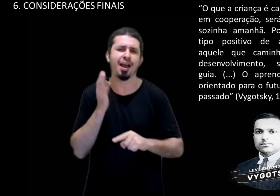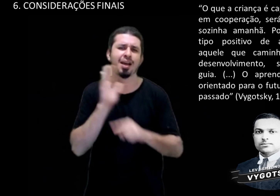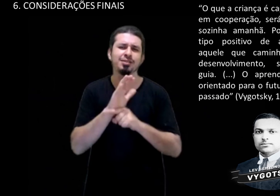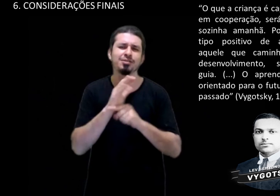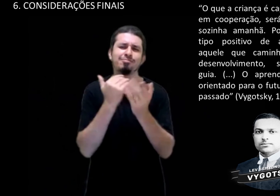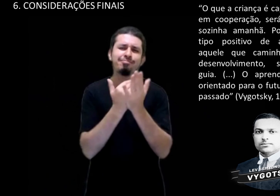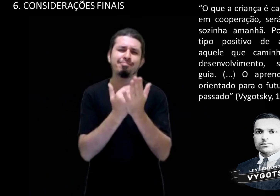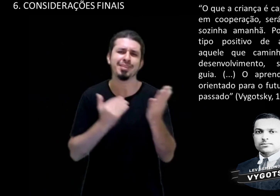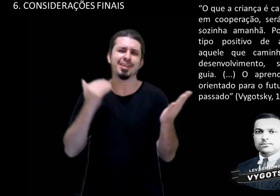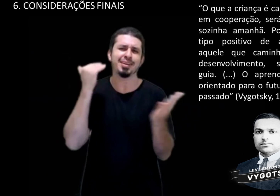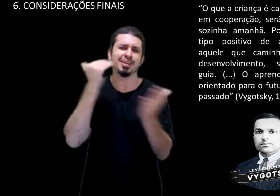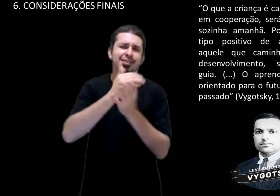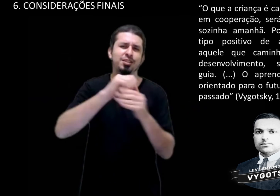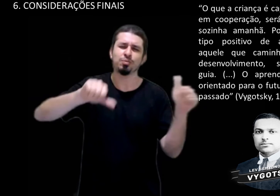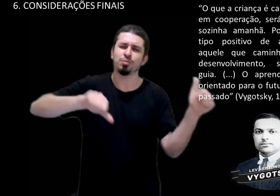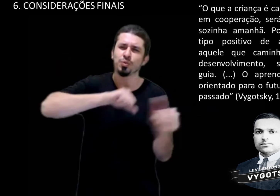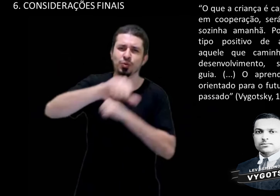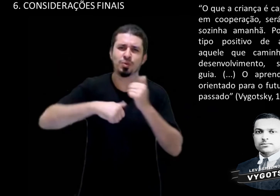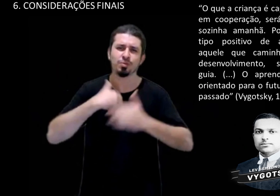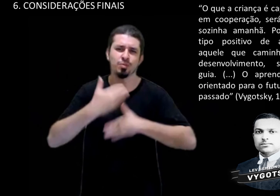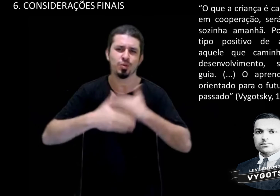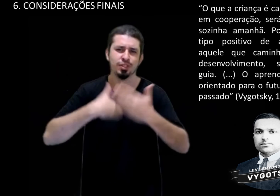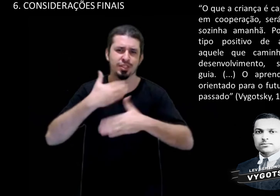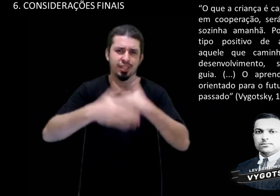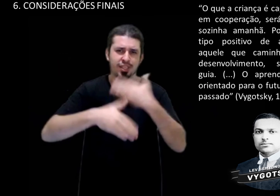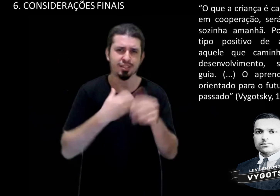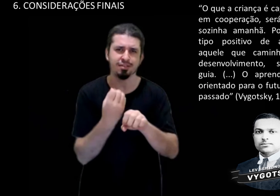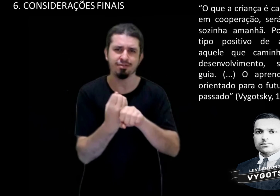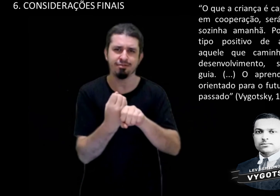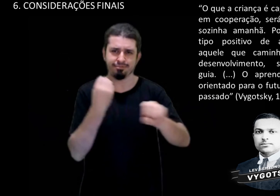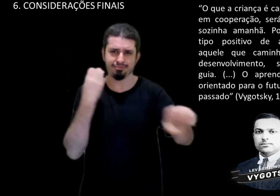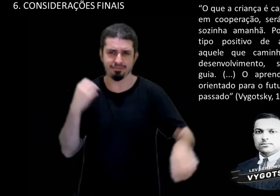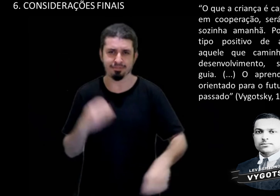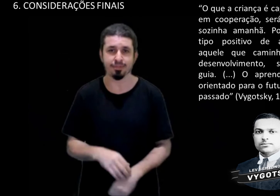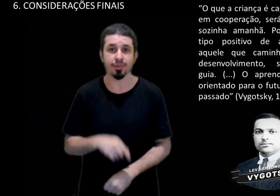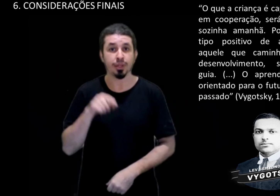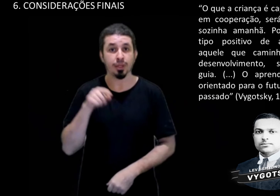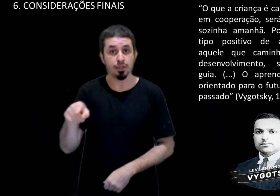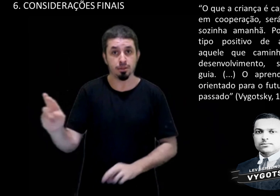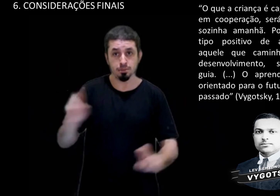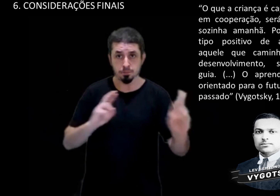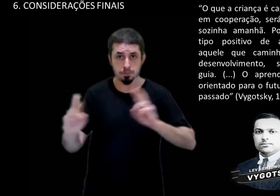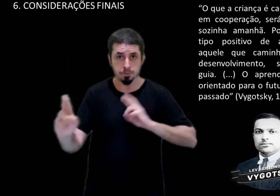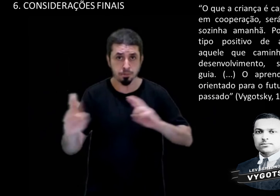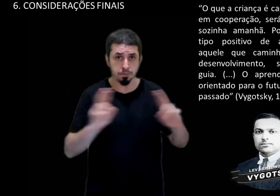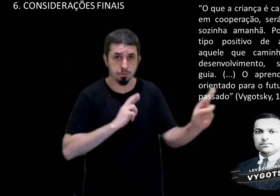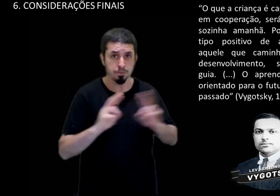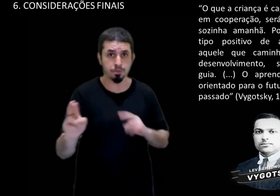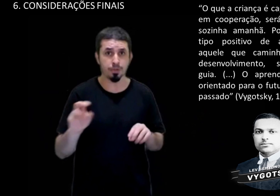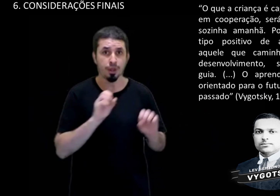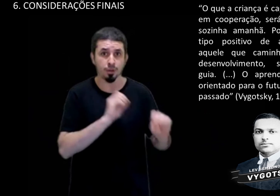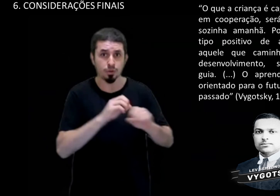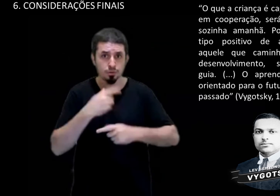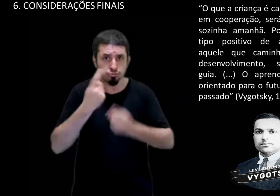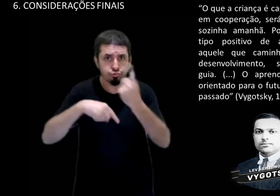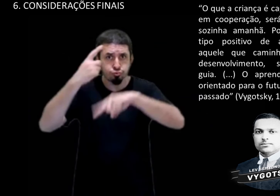tecnologias de informação e comunicação podem potencializar a mudança no processo de ensino e de aprendizagem e que